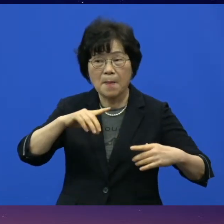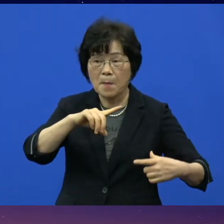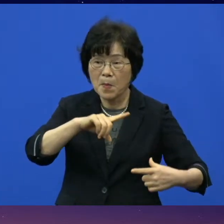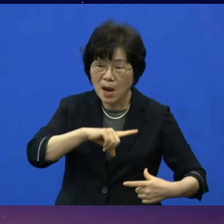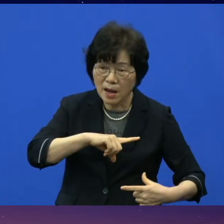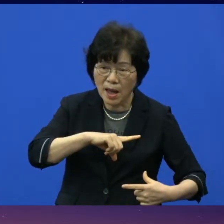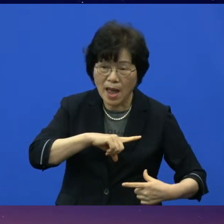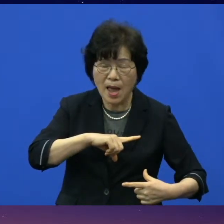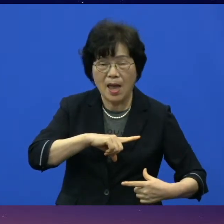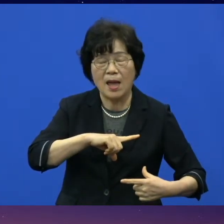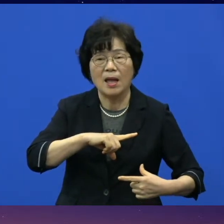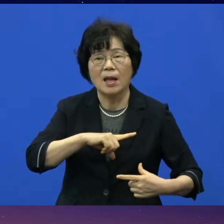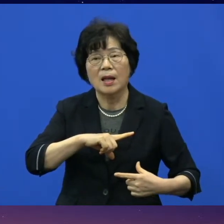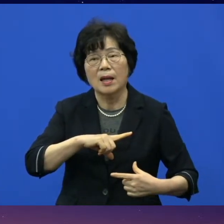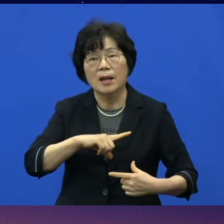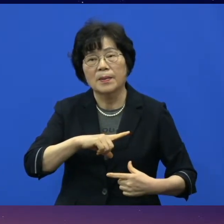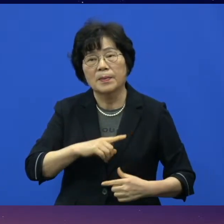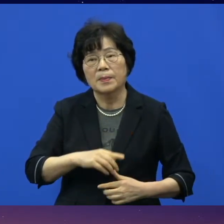우리가